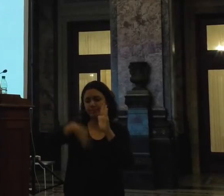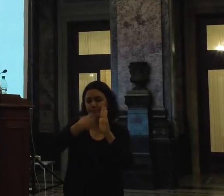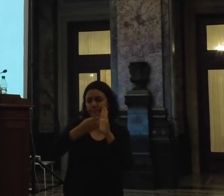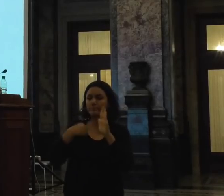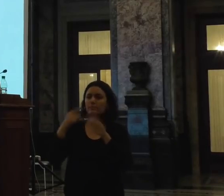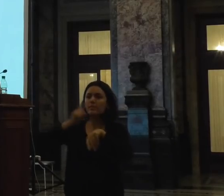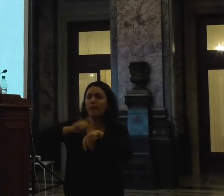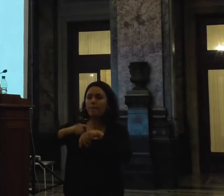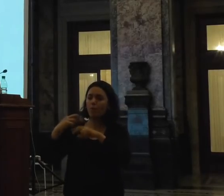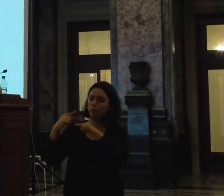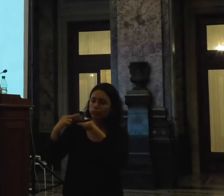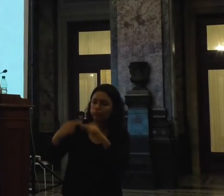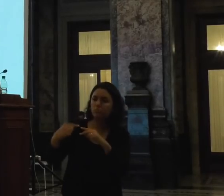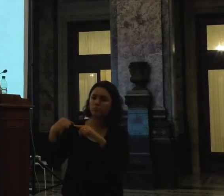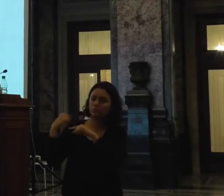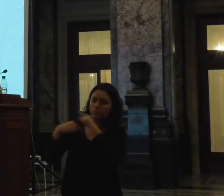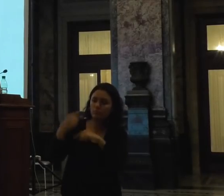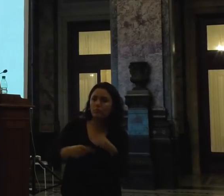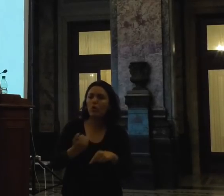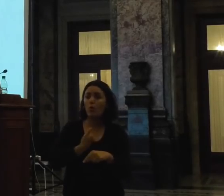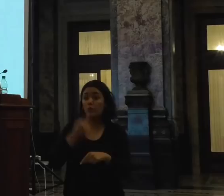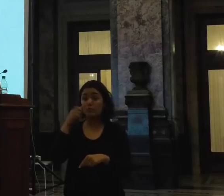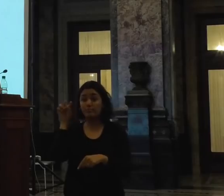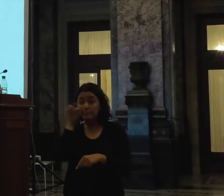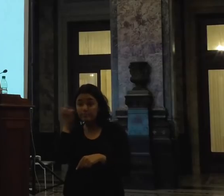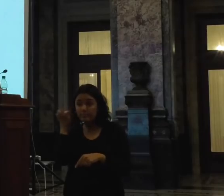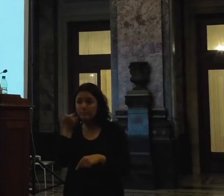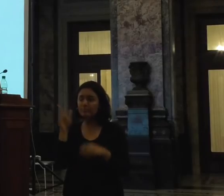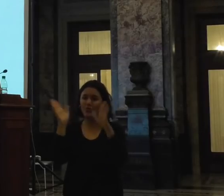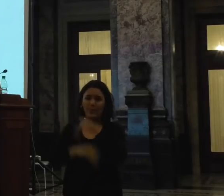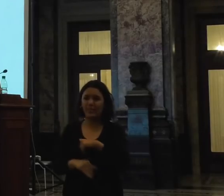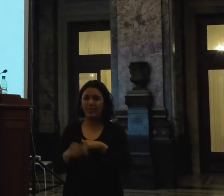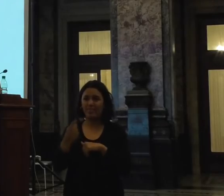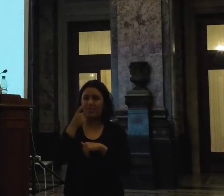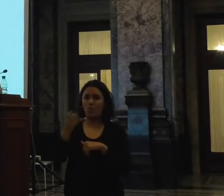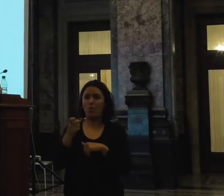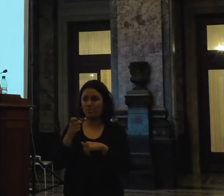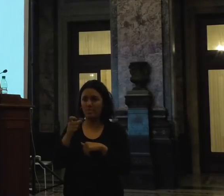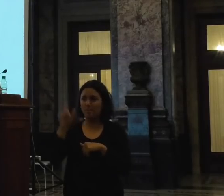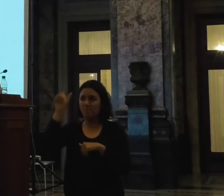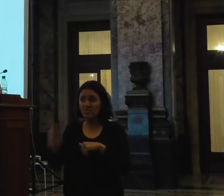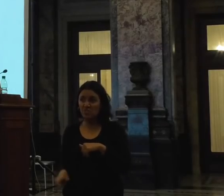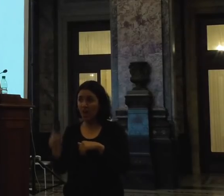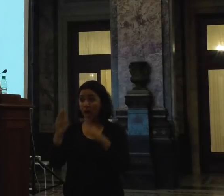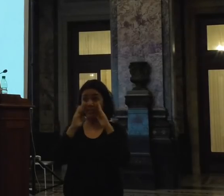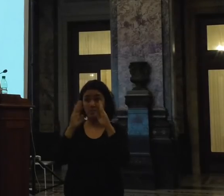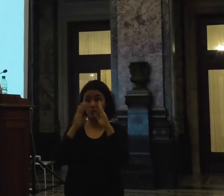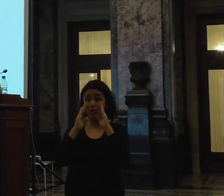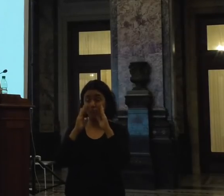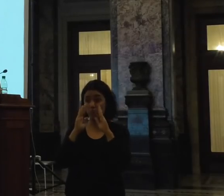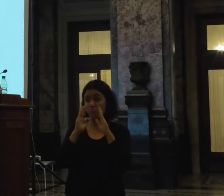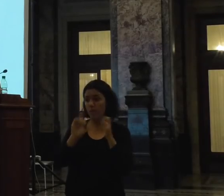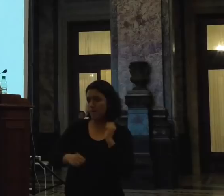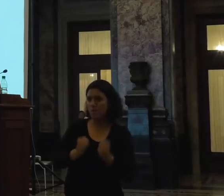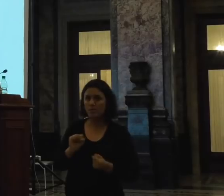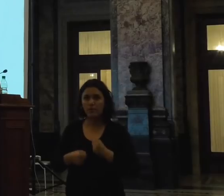duración. Veamos lo que veamos de estas microsacadas, no podemos distinguir a la gente que tiene problema atencional de la que no.